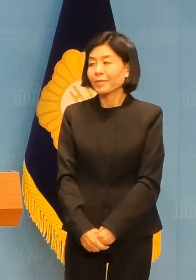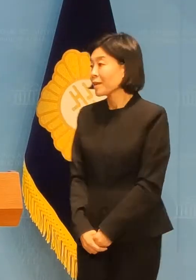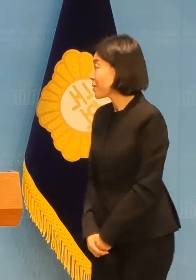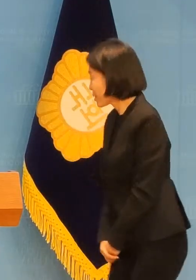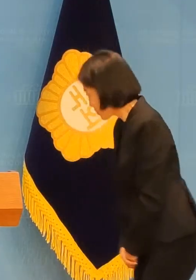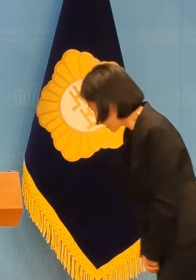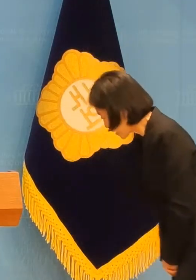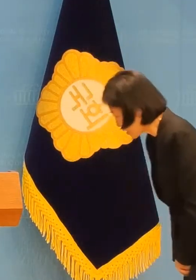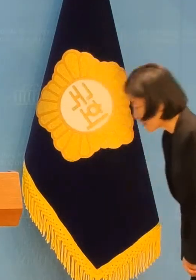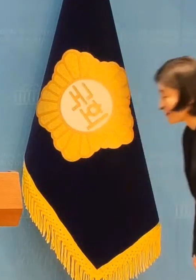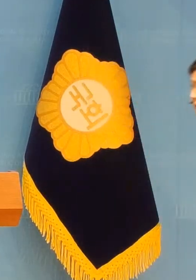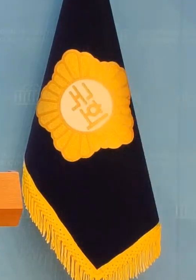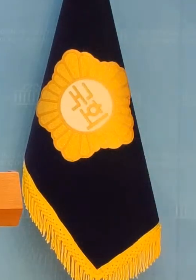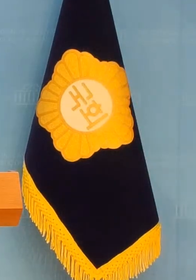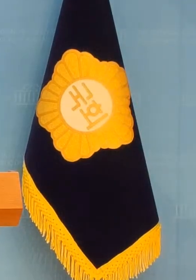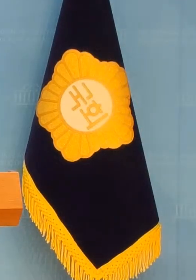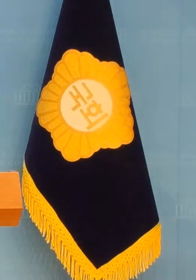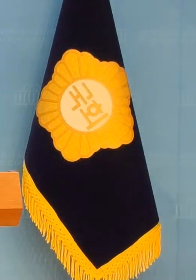수고하셨습니다.